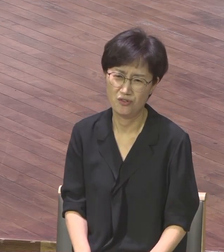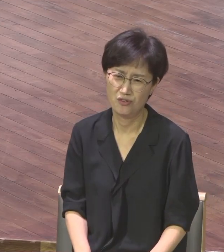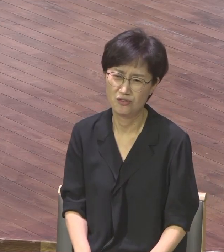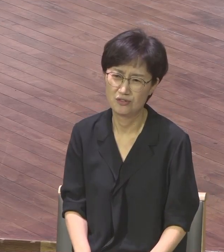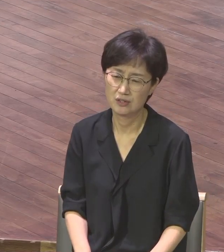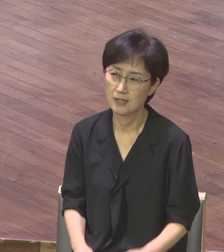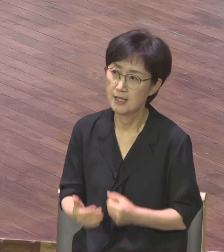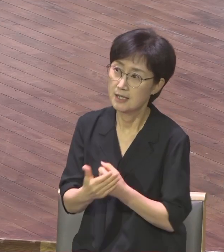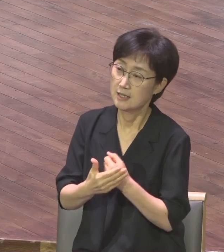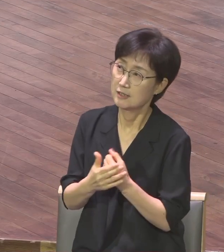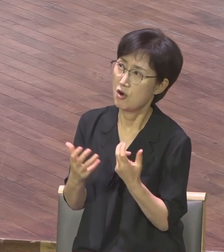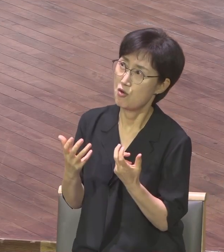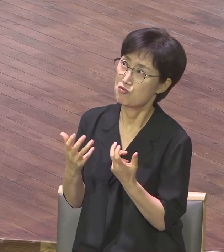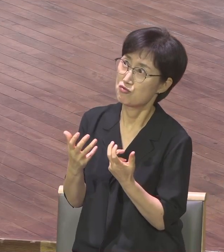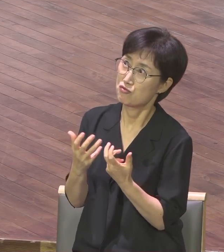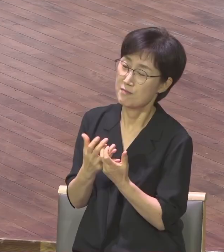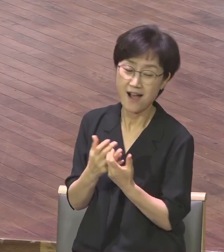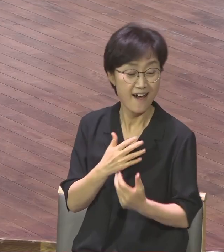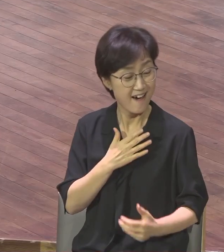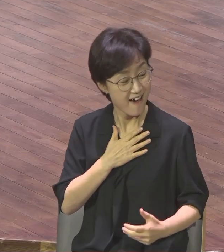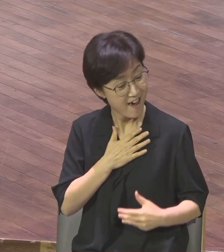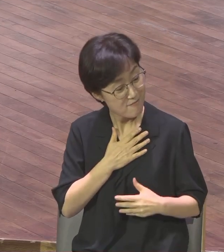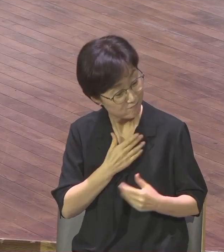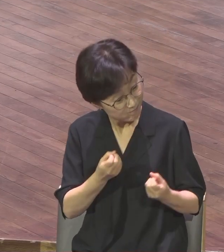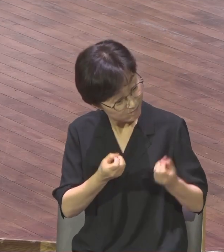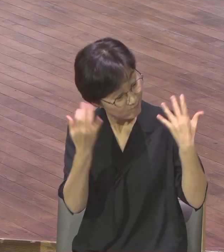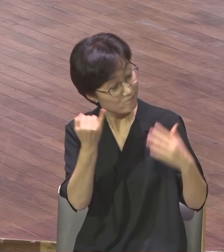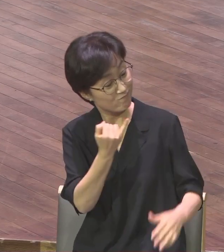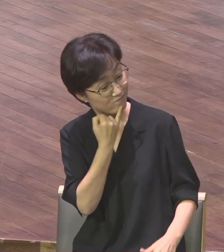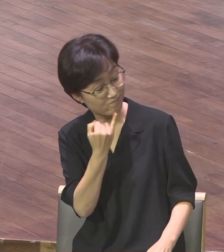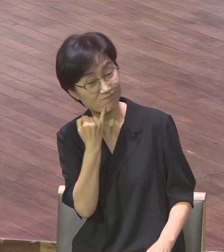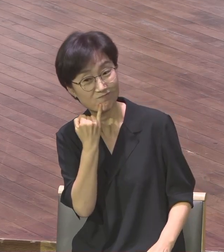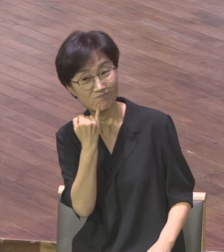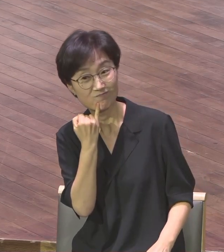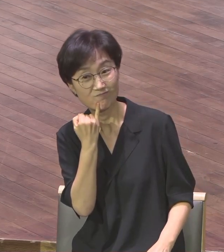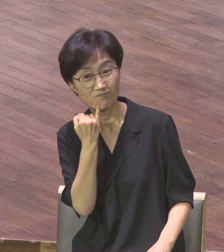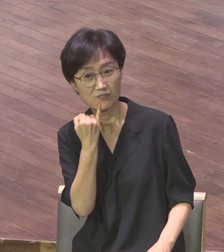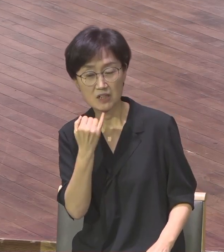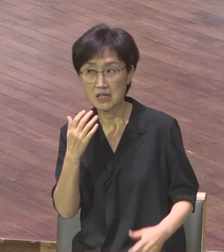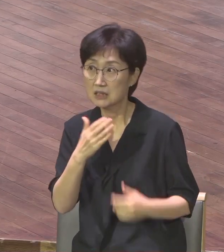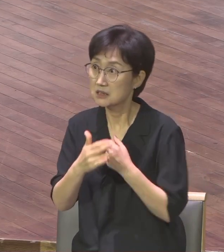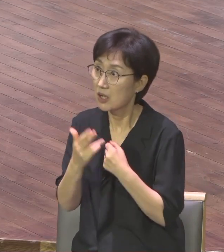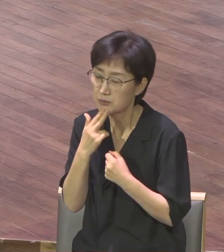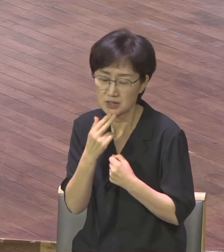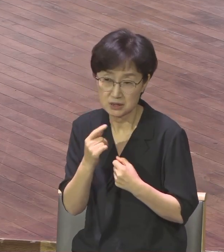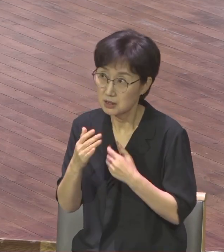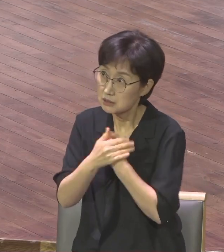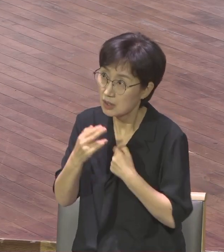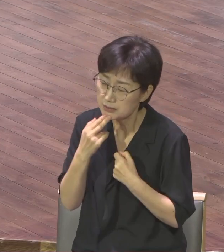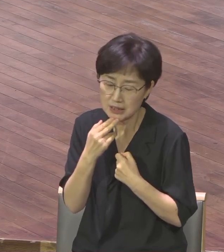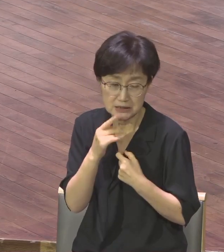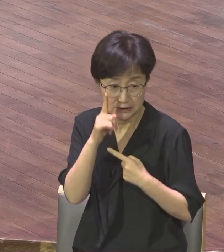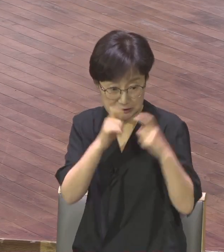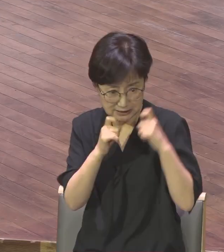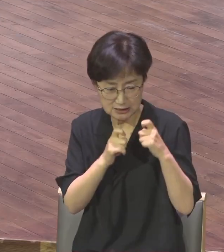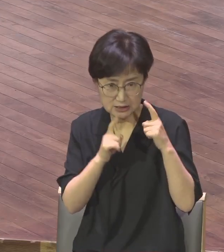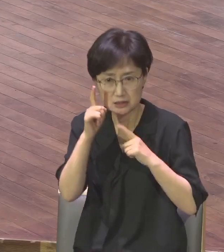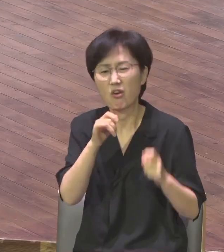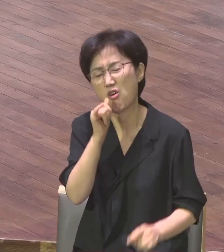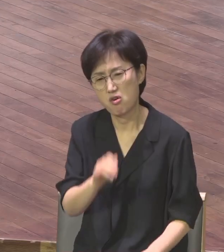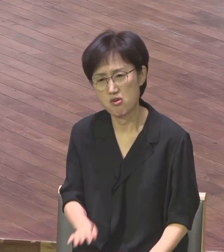은혜를 받아야 되는데 뭐 거슬리는 게 있으면 은혜가 안 돼요. 그래서 예배가 아주 우리 교회는 무언 사이잖아요.